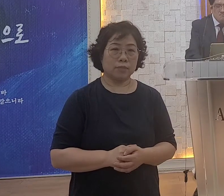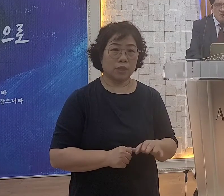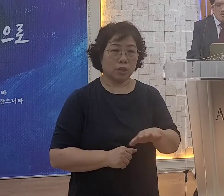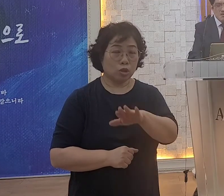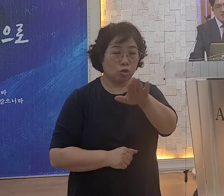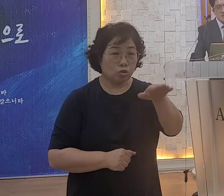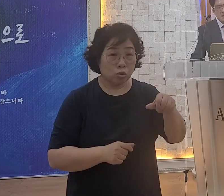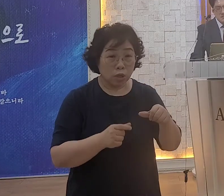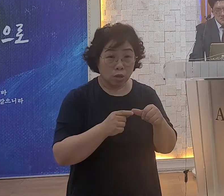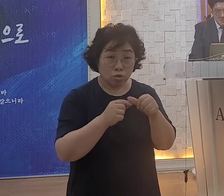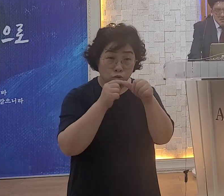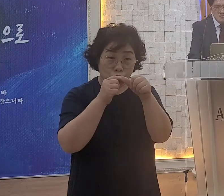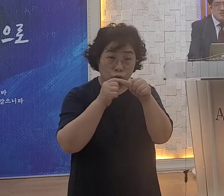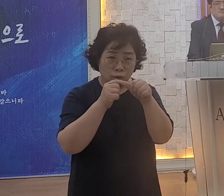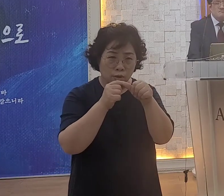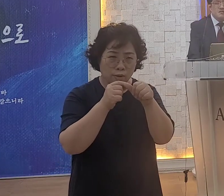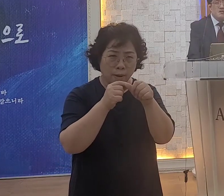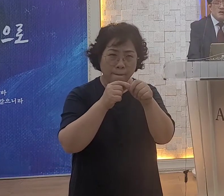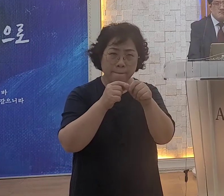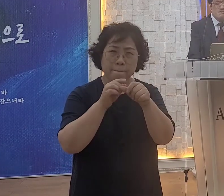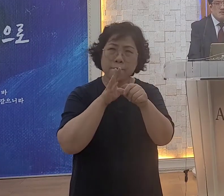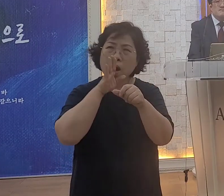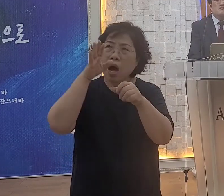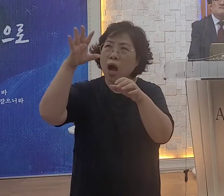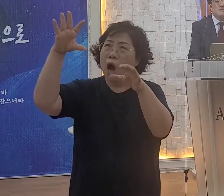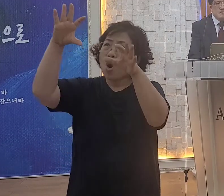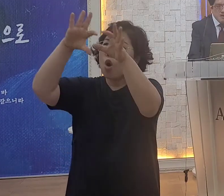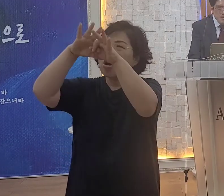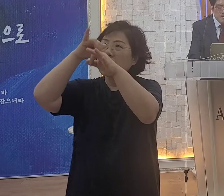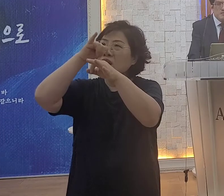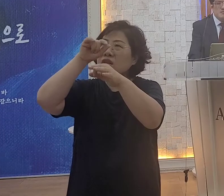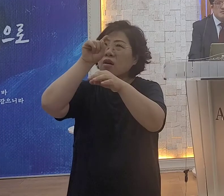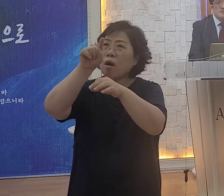우리의 구원과 직결되는 문제가 바로 이